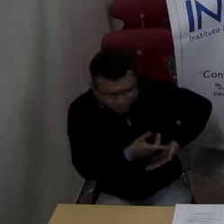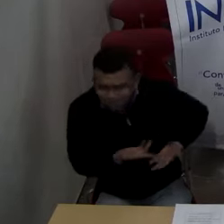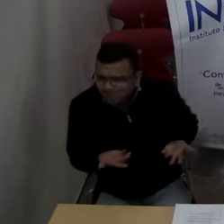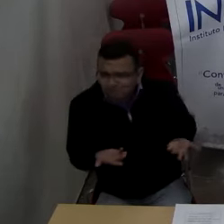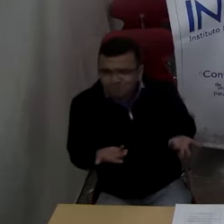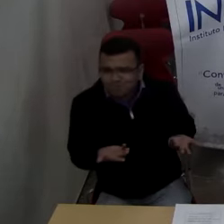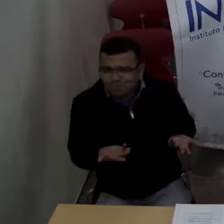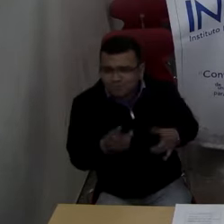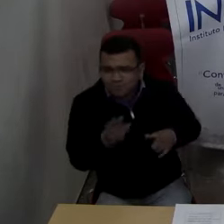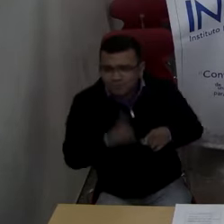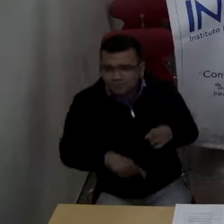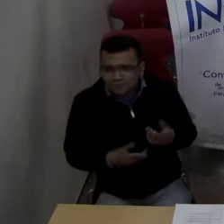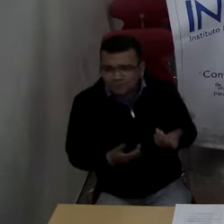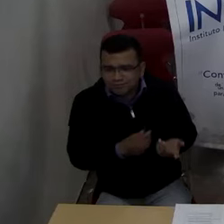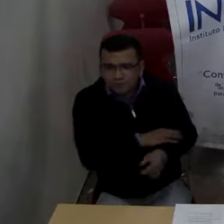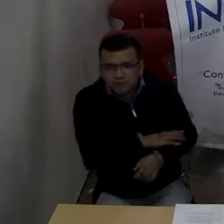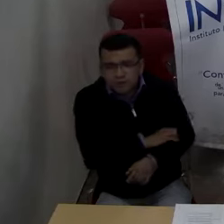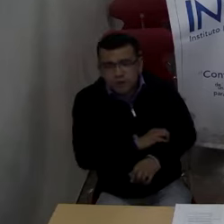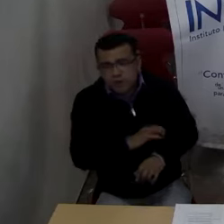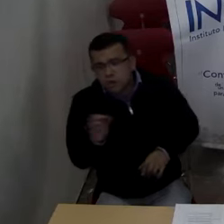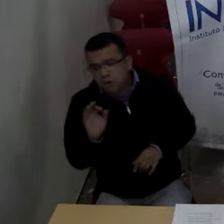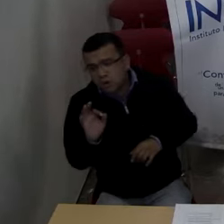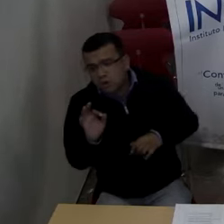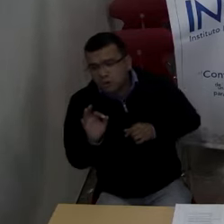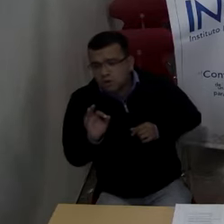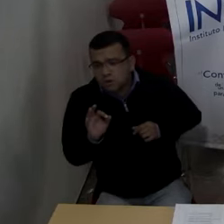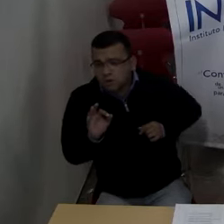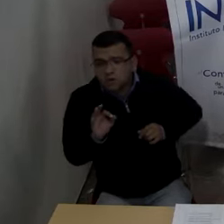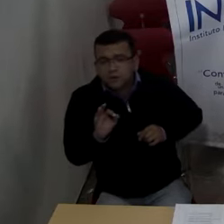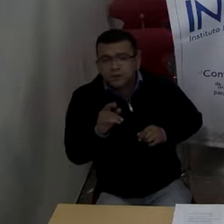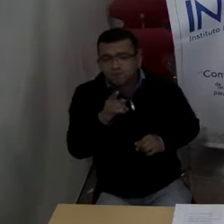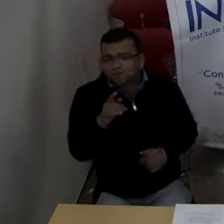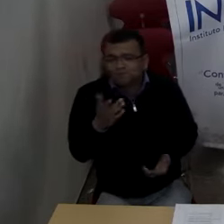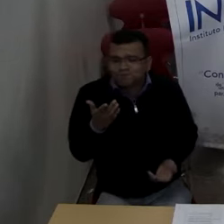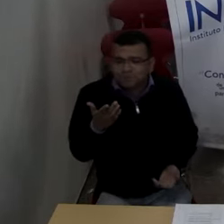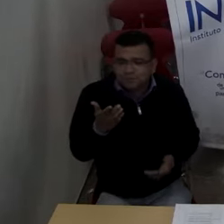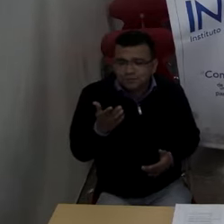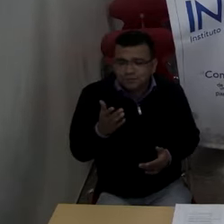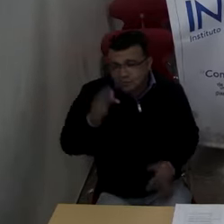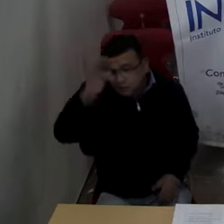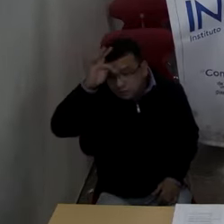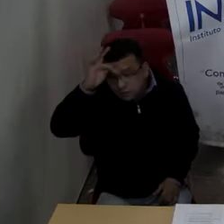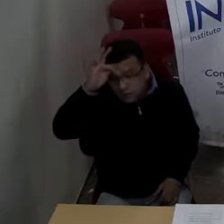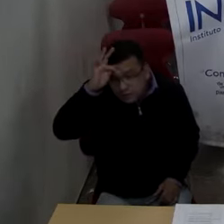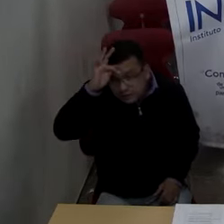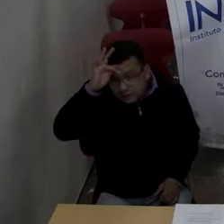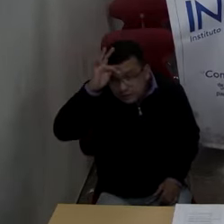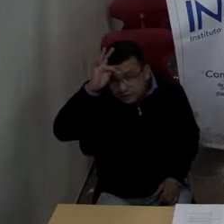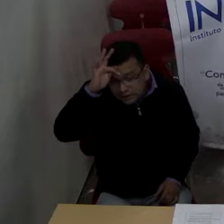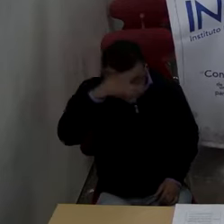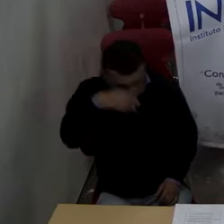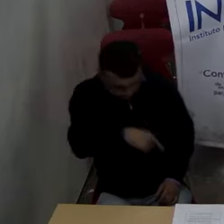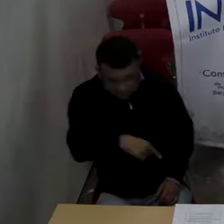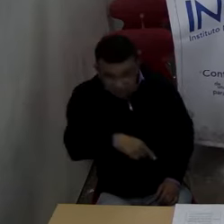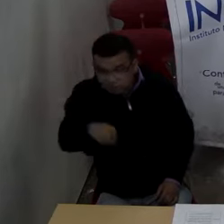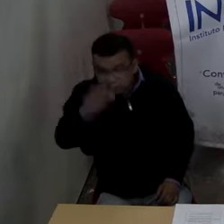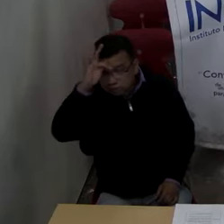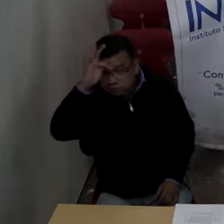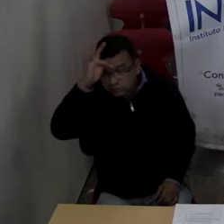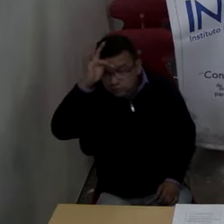la alimentación con tetero o con cuchara. Debemos controlar la postura y la ubicación del bebé